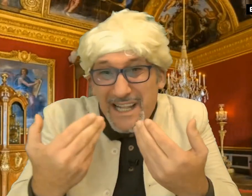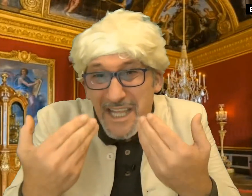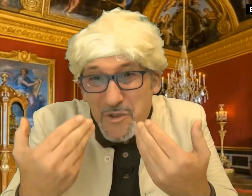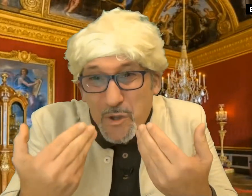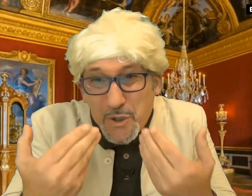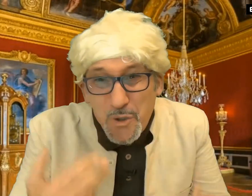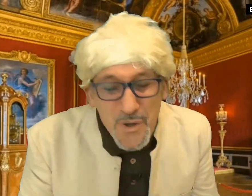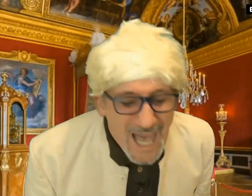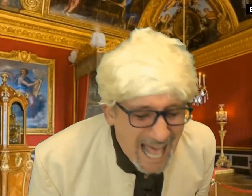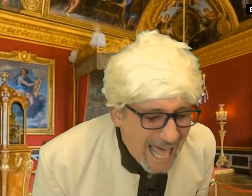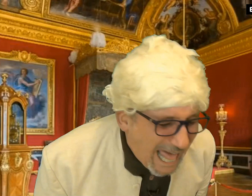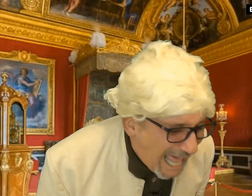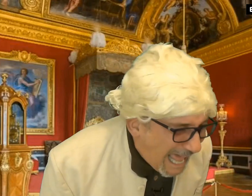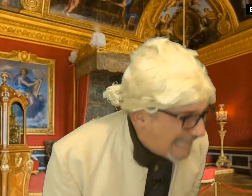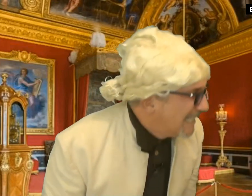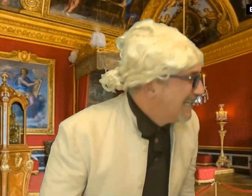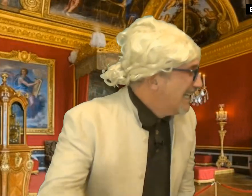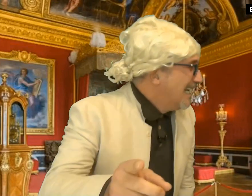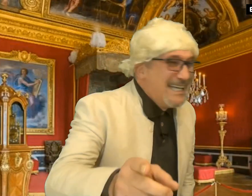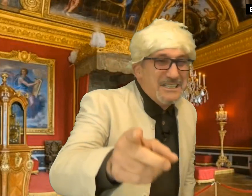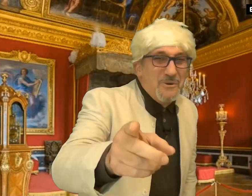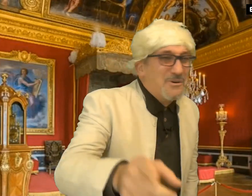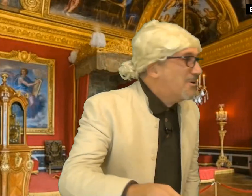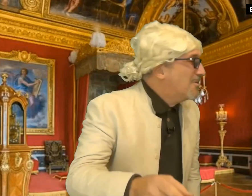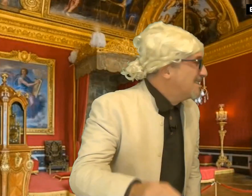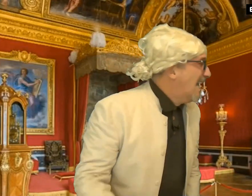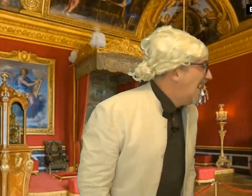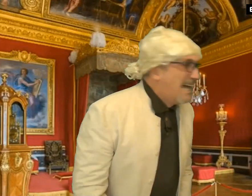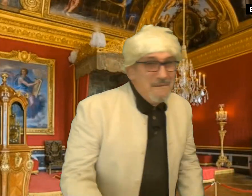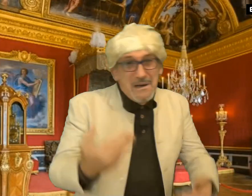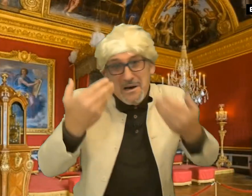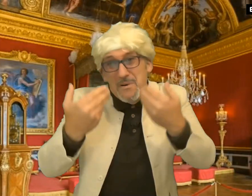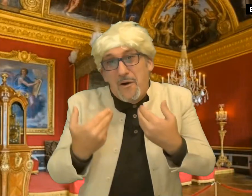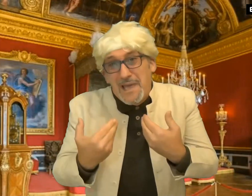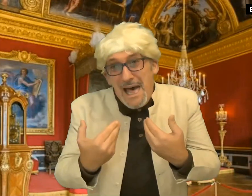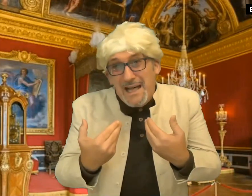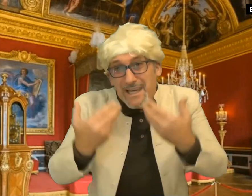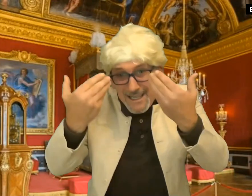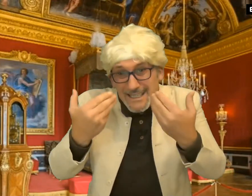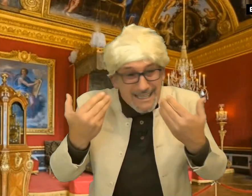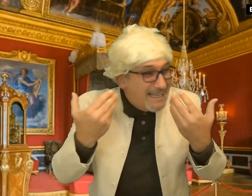La tête de... Ils sont cons. Mais regarde.